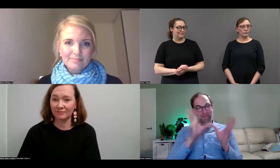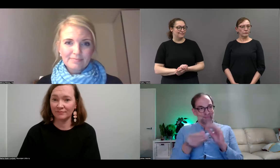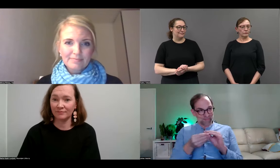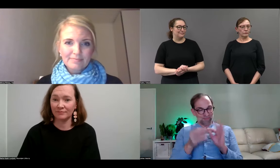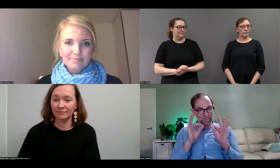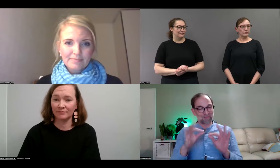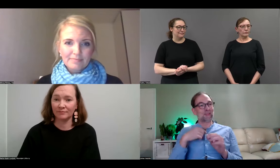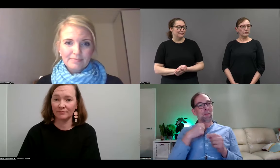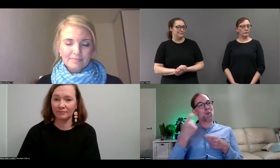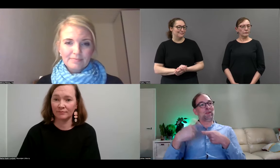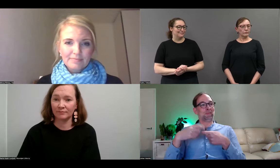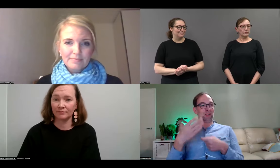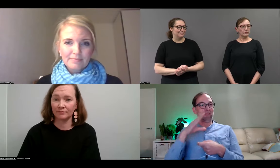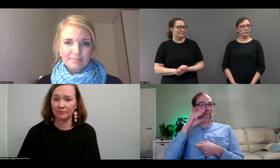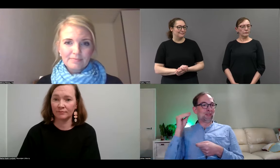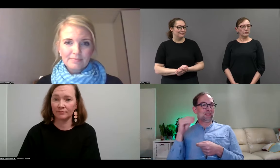Joo,